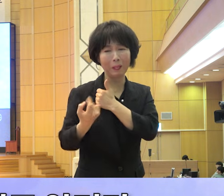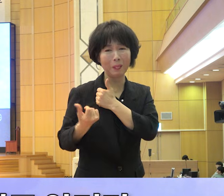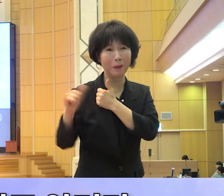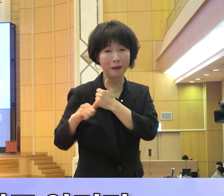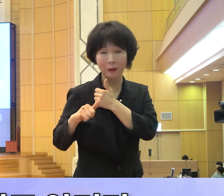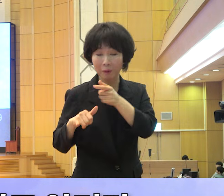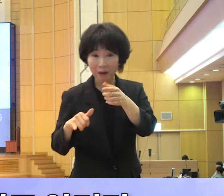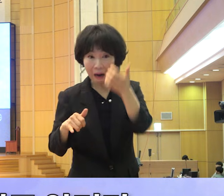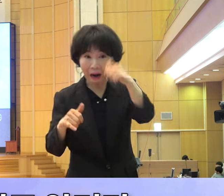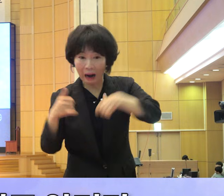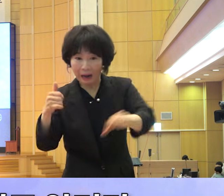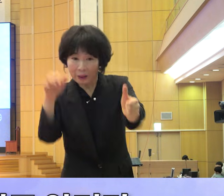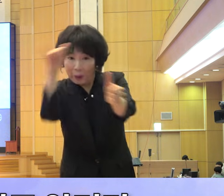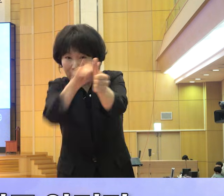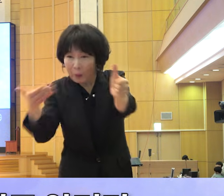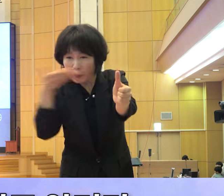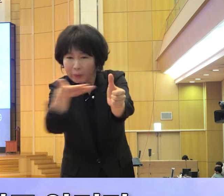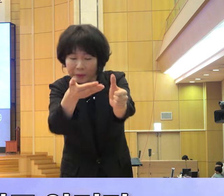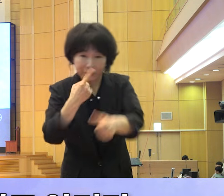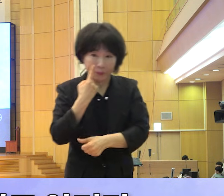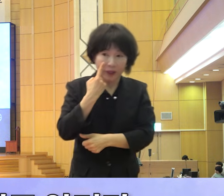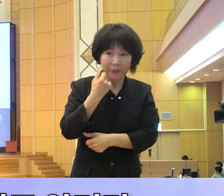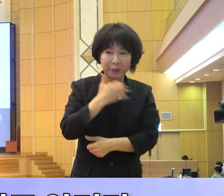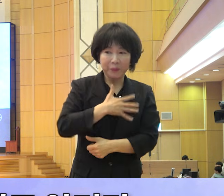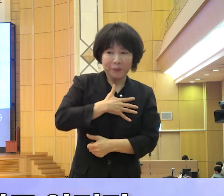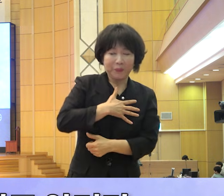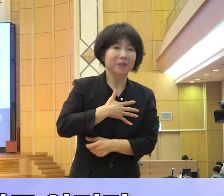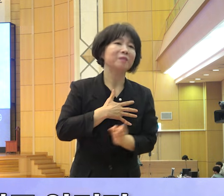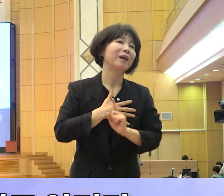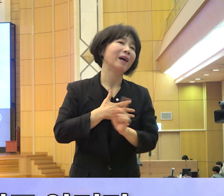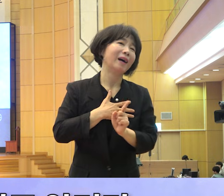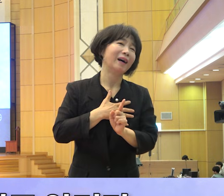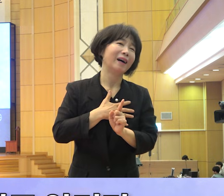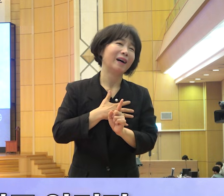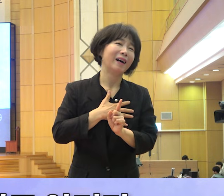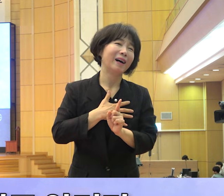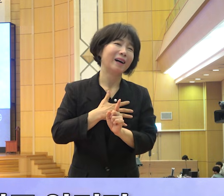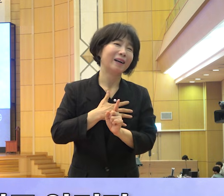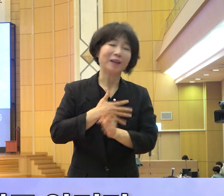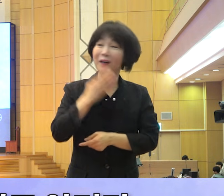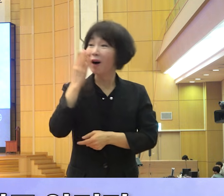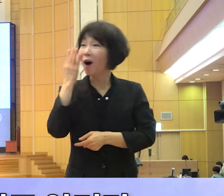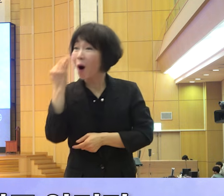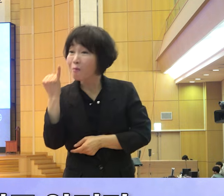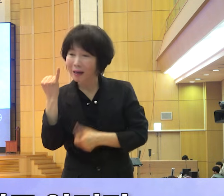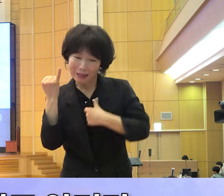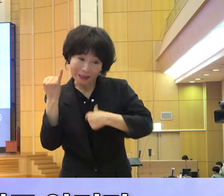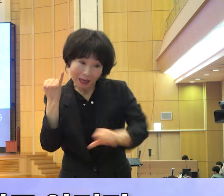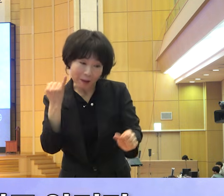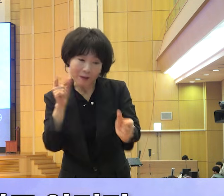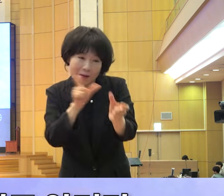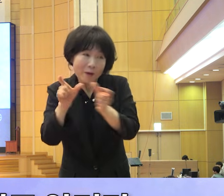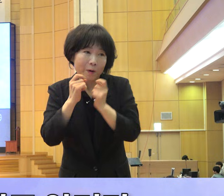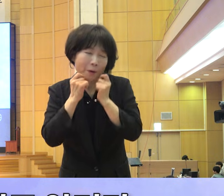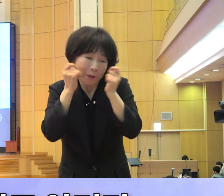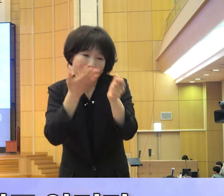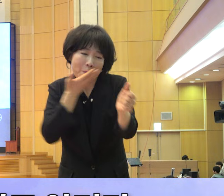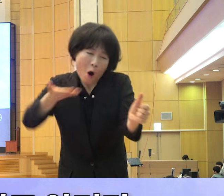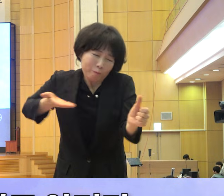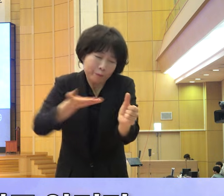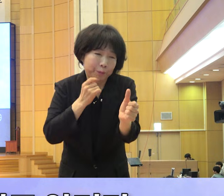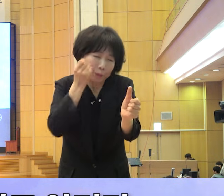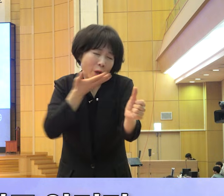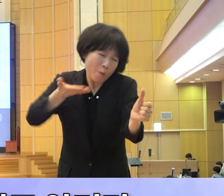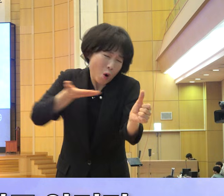자신보다 자식에게, 남편보다 더 자식에게 더 좋은 걸로 먹이고 입히고 도와주고,